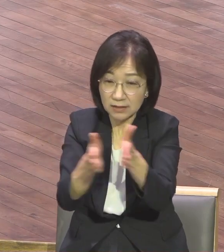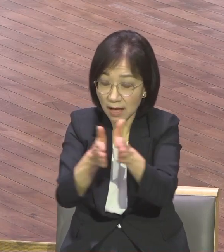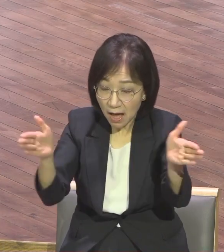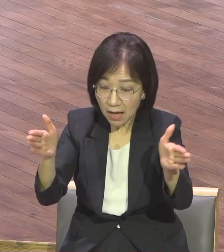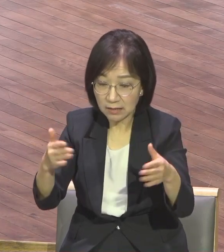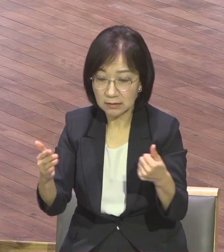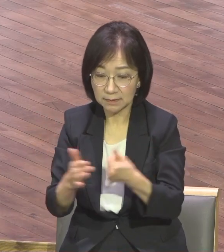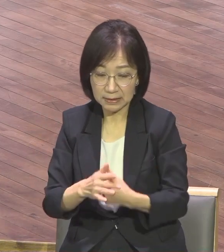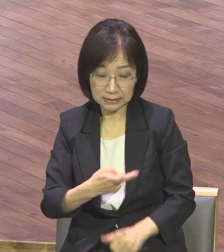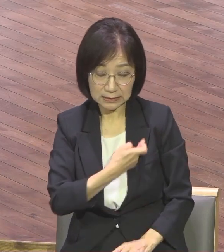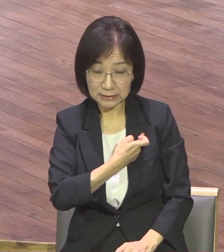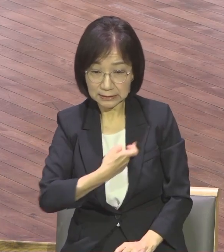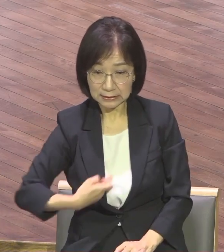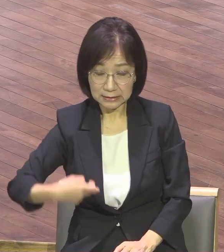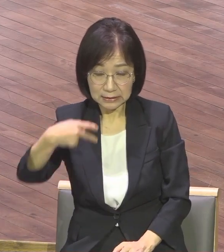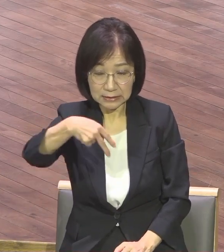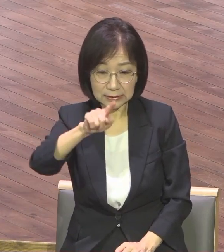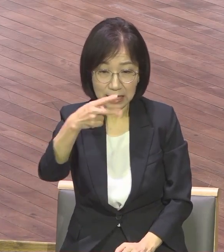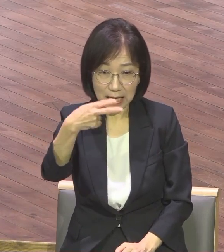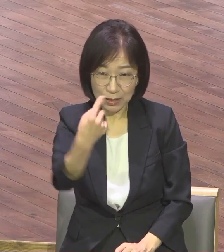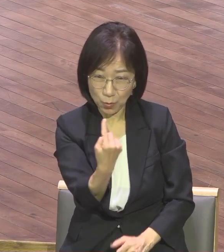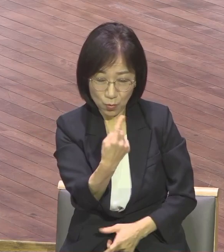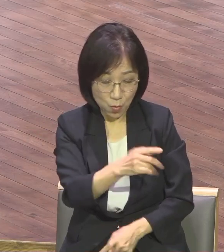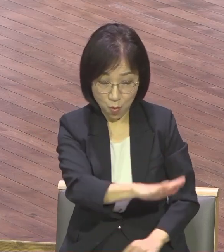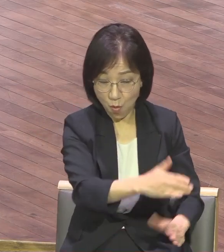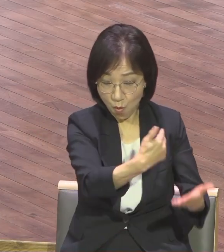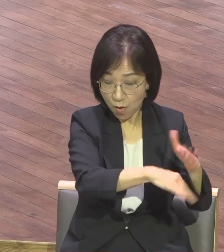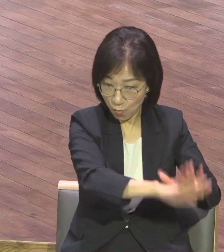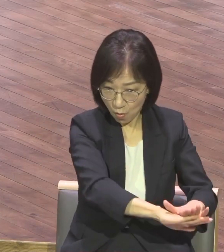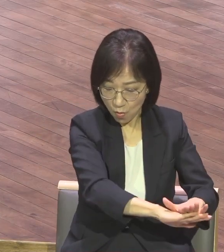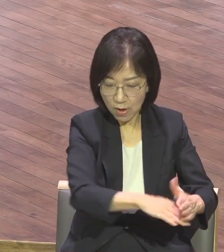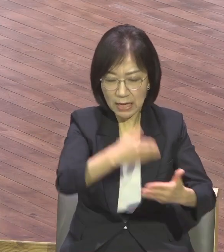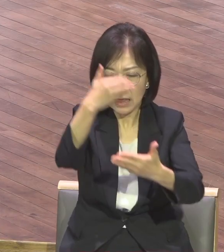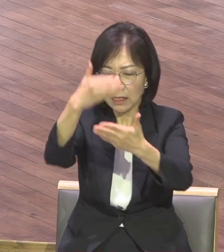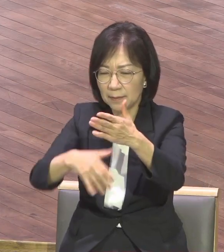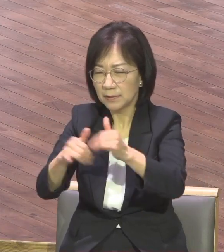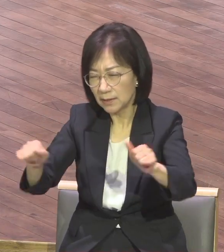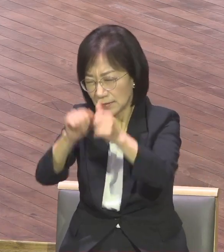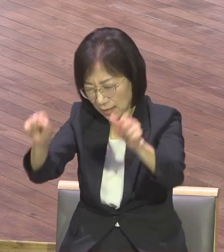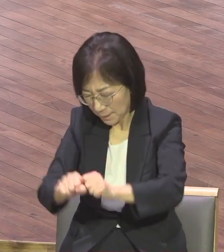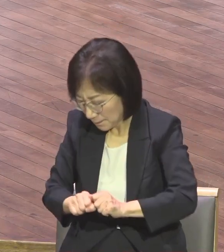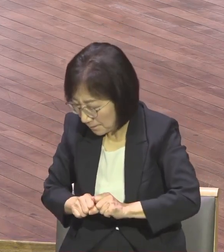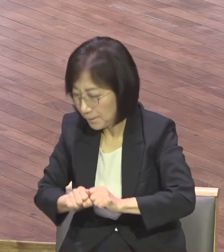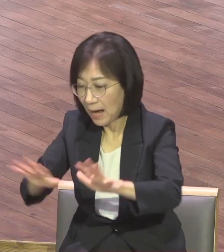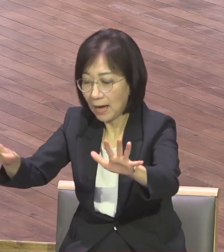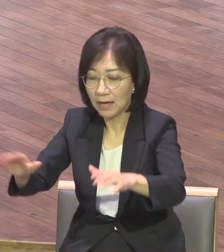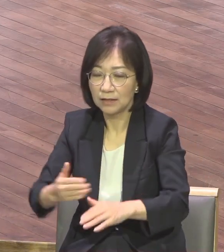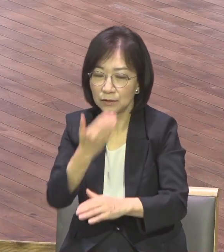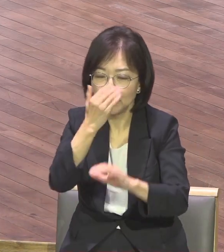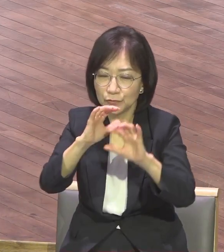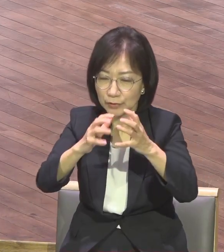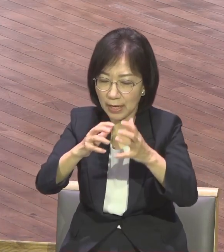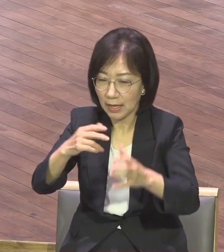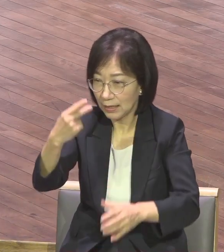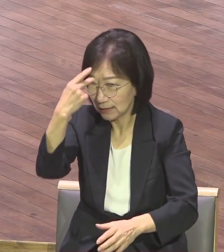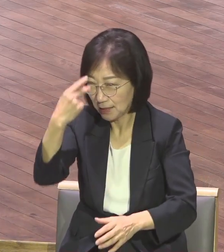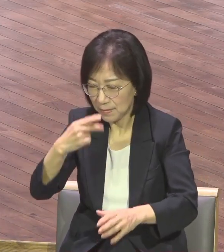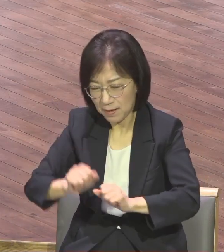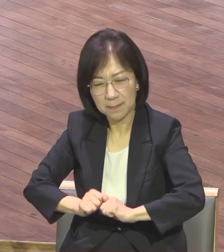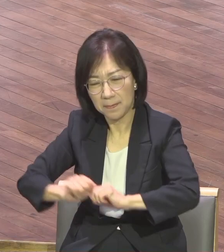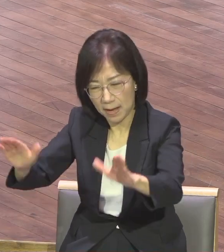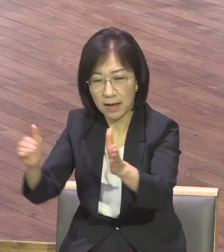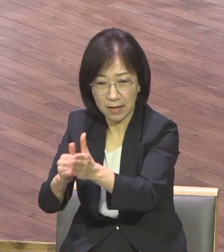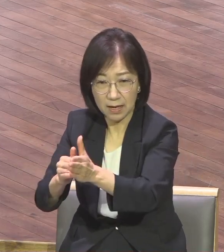사도회는 다 유다와 사마리아 모든 땅으로 다 흩어지게 됐습니다. 여기가 조상훈이